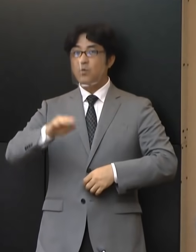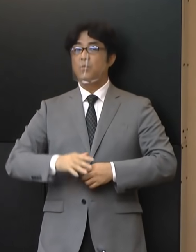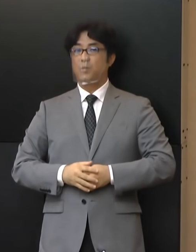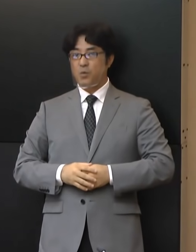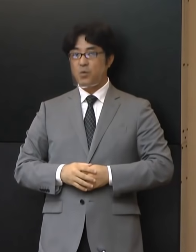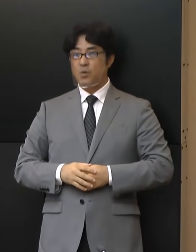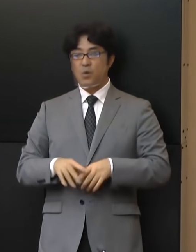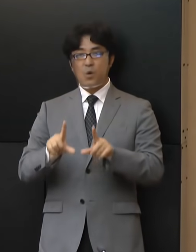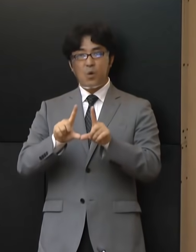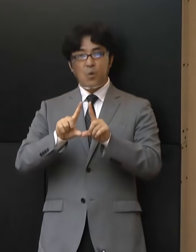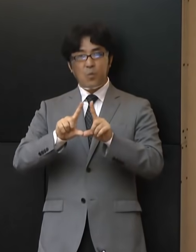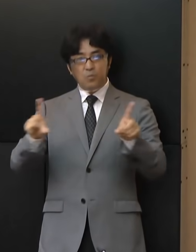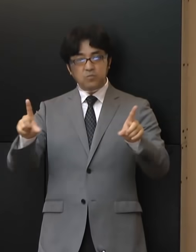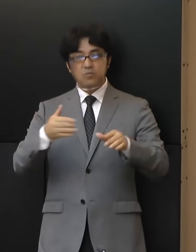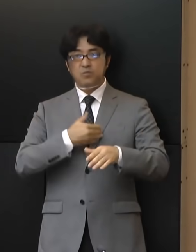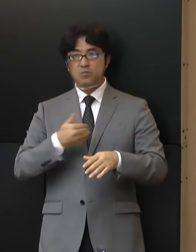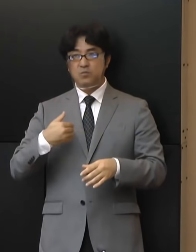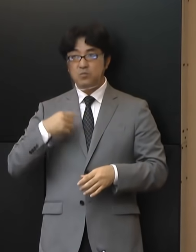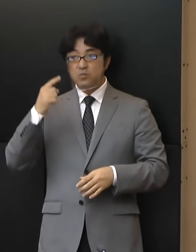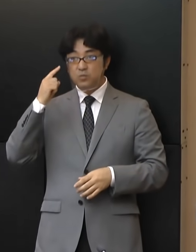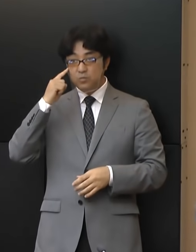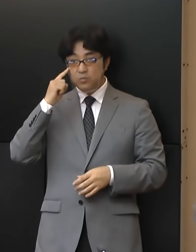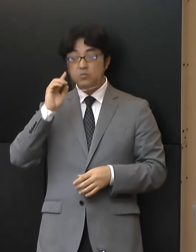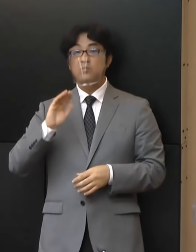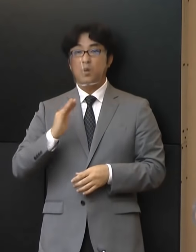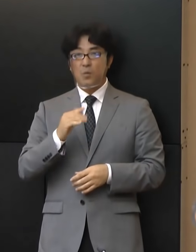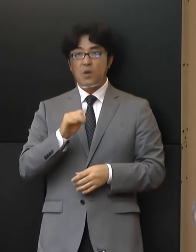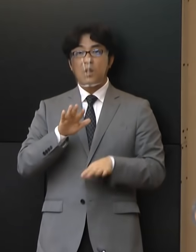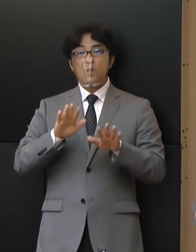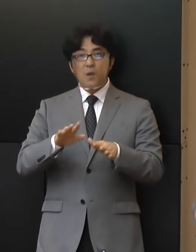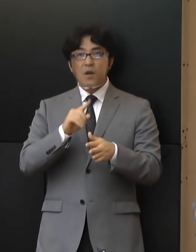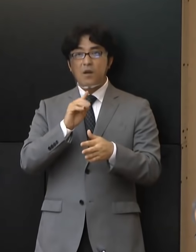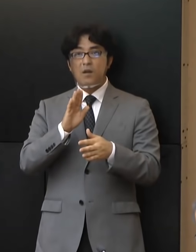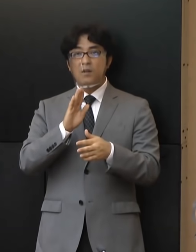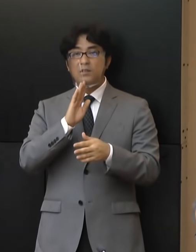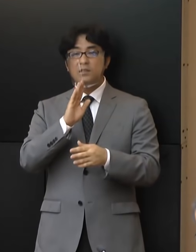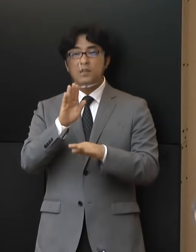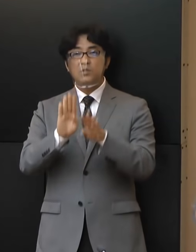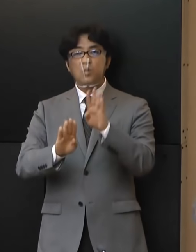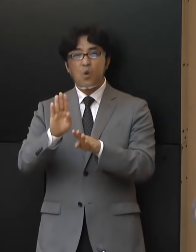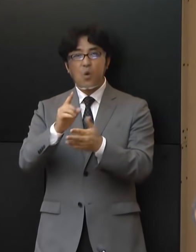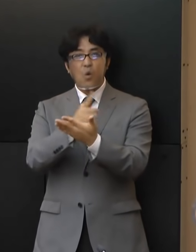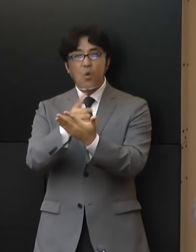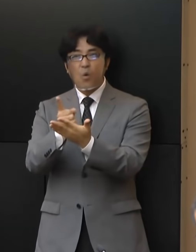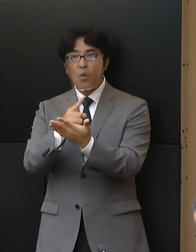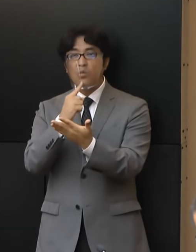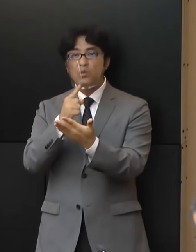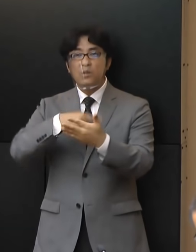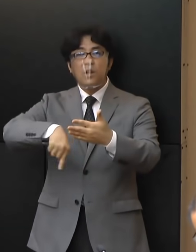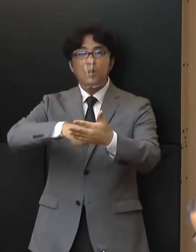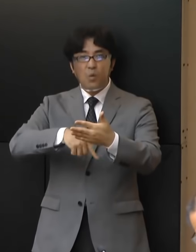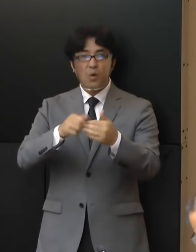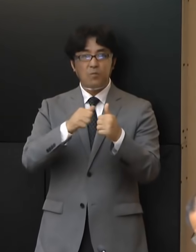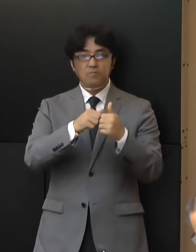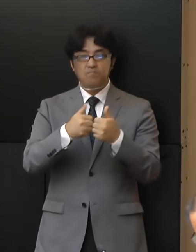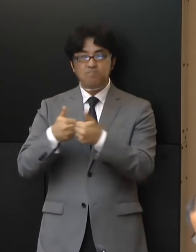コメントすることもできると思いますが、今は、そういうような方向を全体的に協議を進めている段階です。